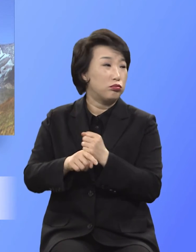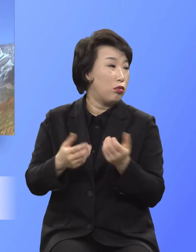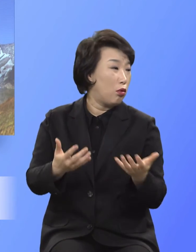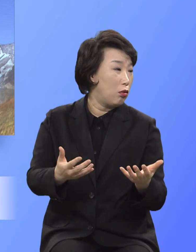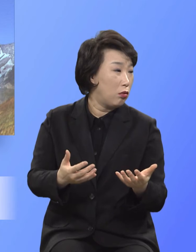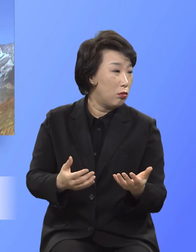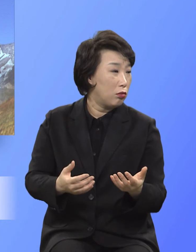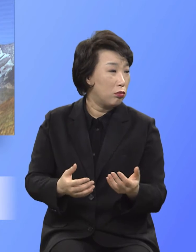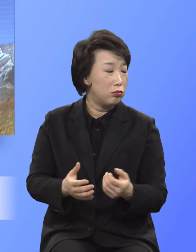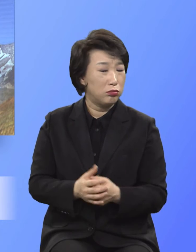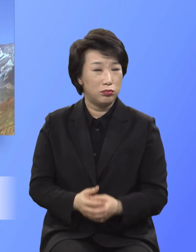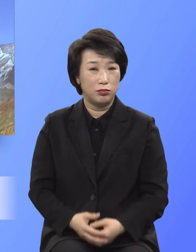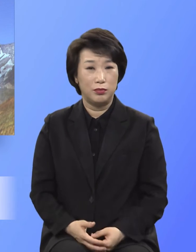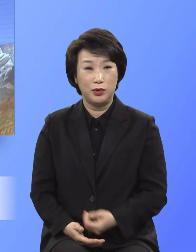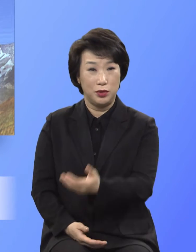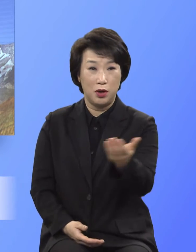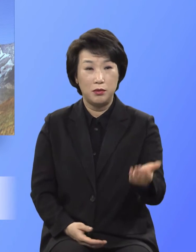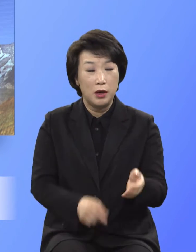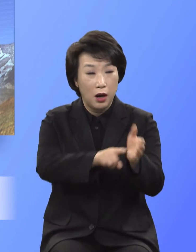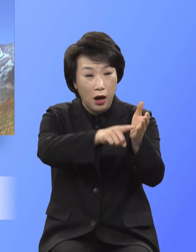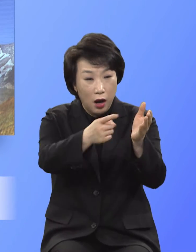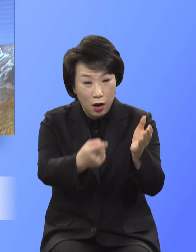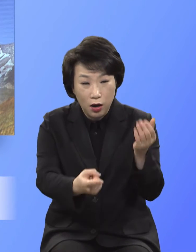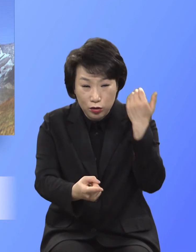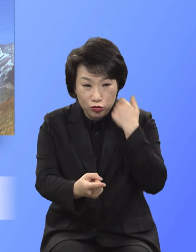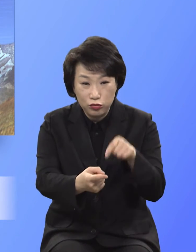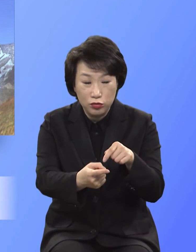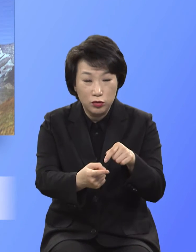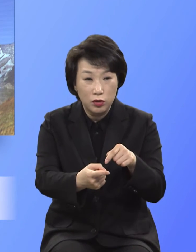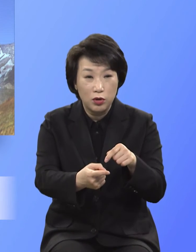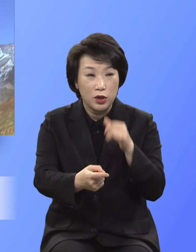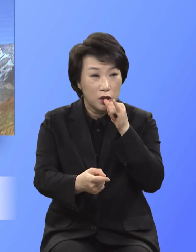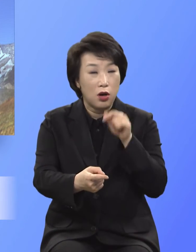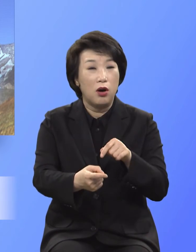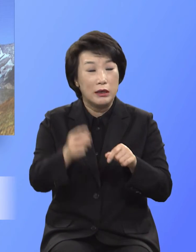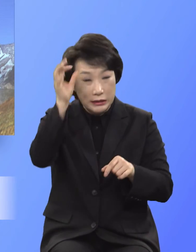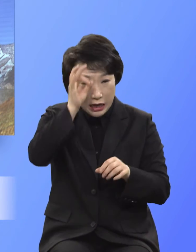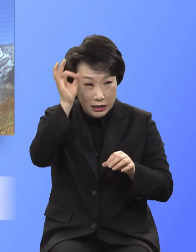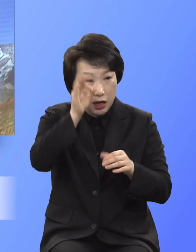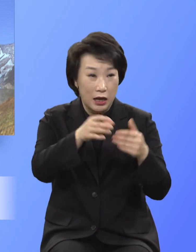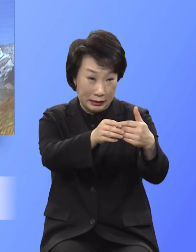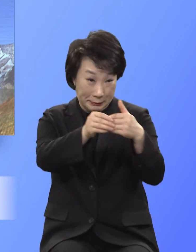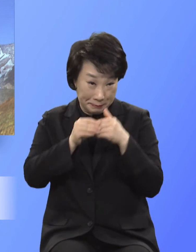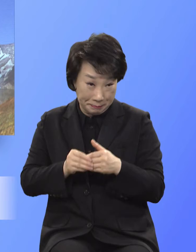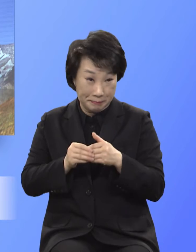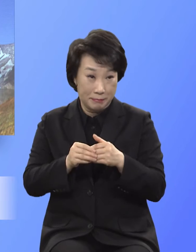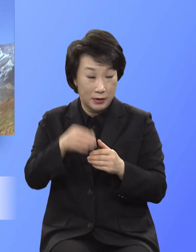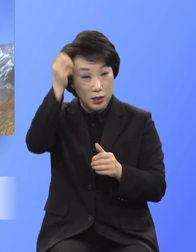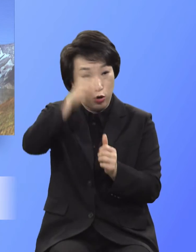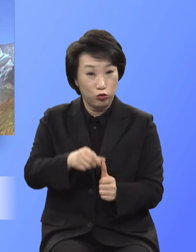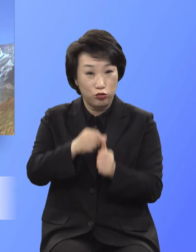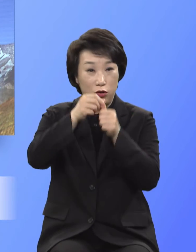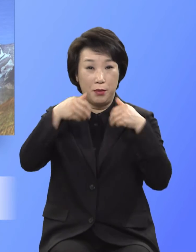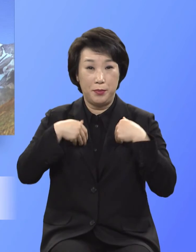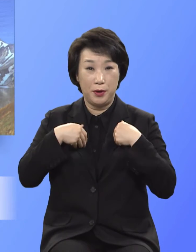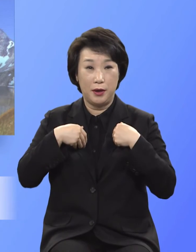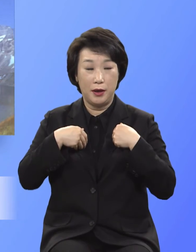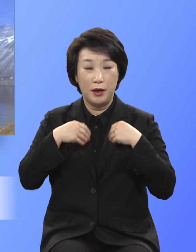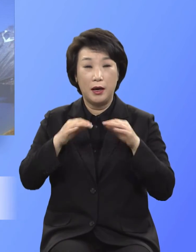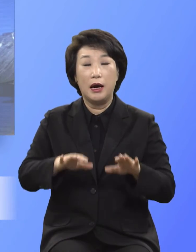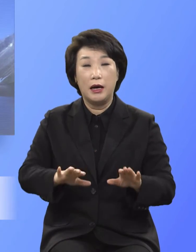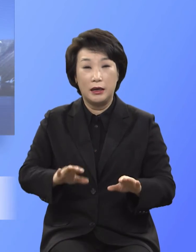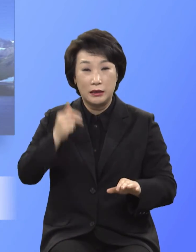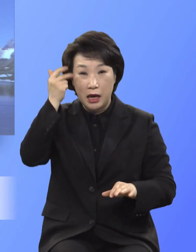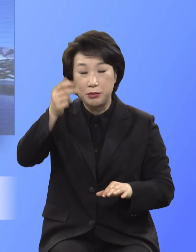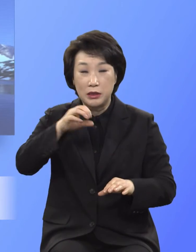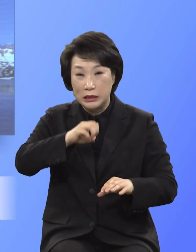말입니다. 여러분이 실족해서 영혼을 죽인 자가 있으면 찾아서 살려내야 된다 이 말입니다. 이런